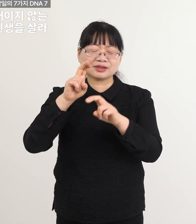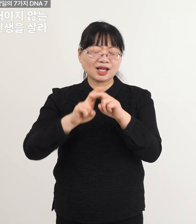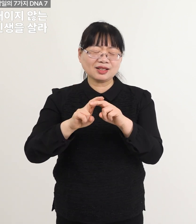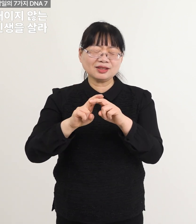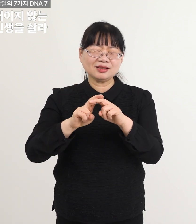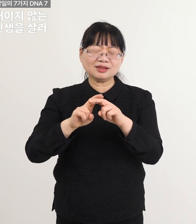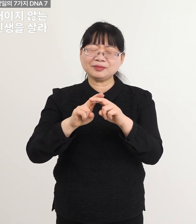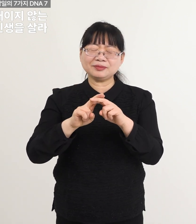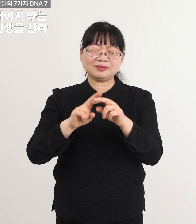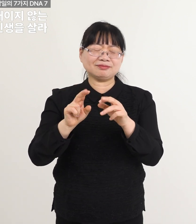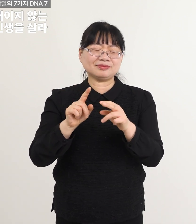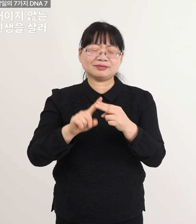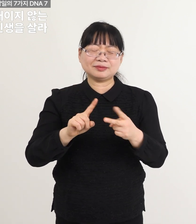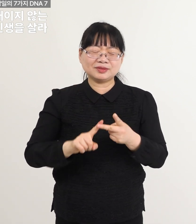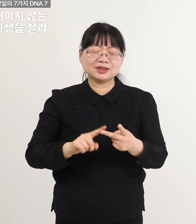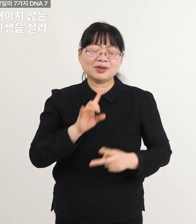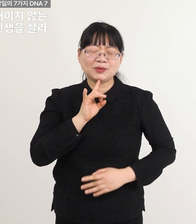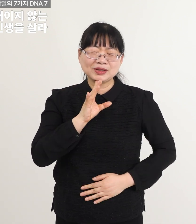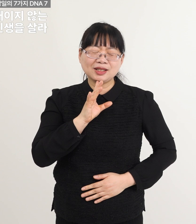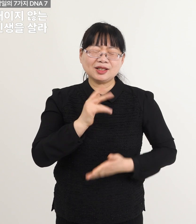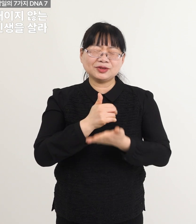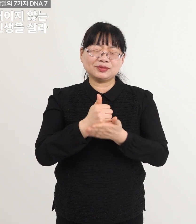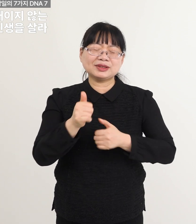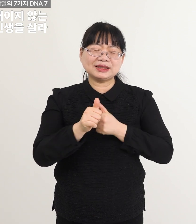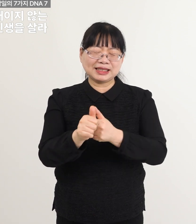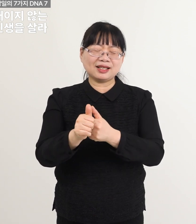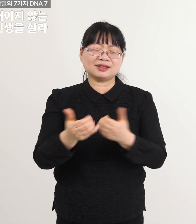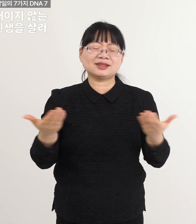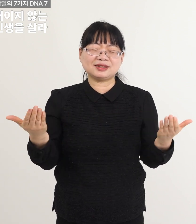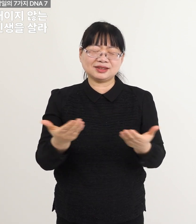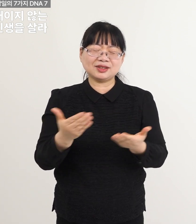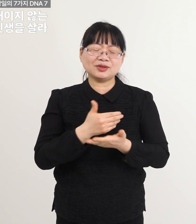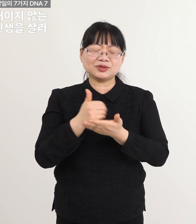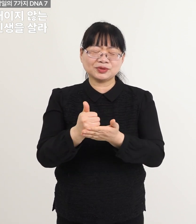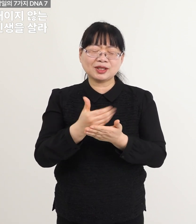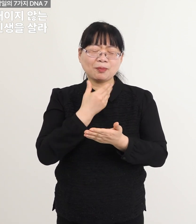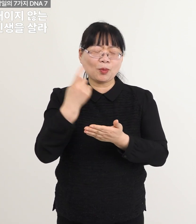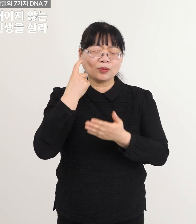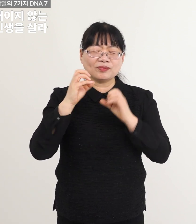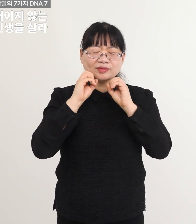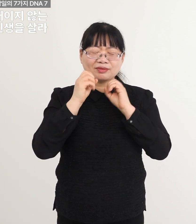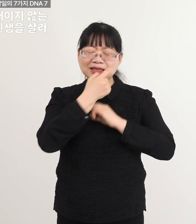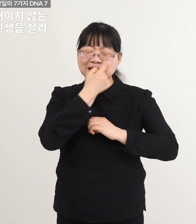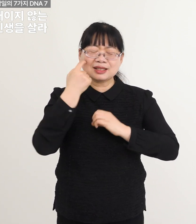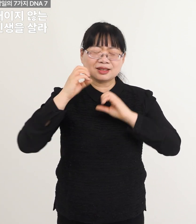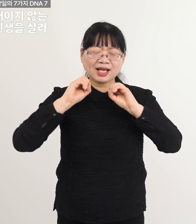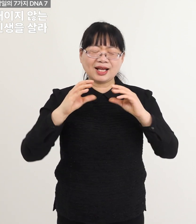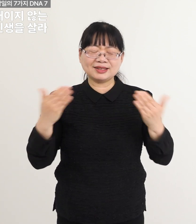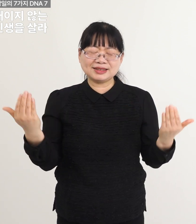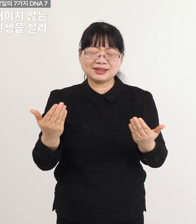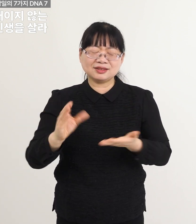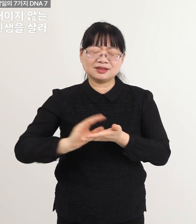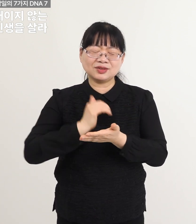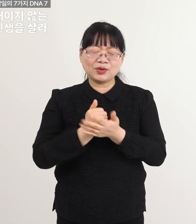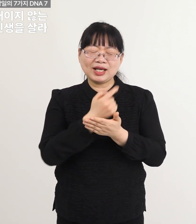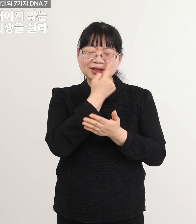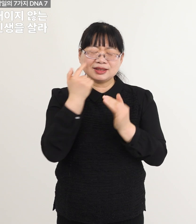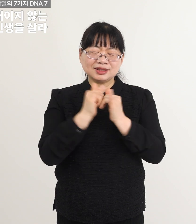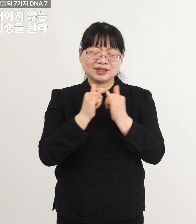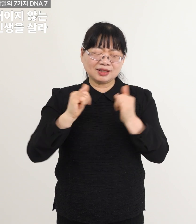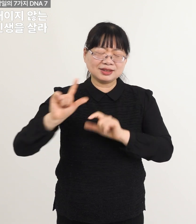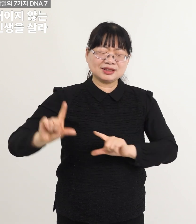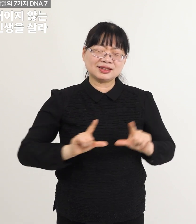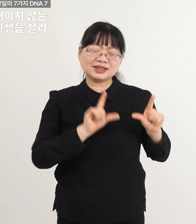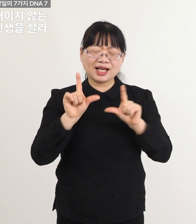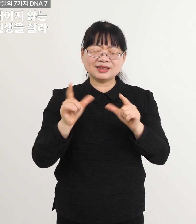자리에 앉히시든 오직 주 따르는 일에, 주님의 복음을 증언하는 일에, 그리스도의 증인으로서의